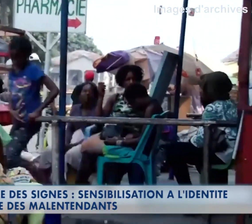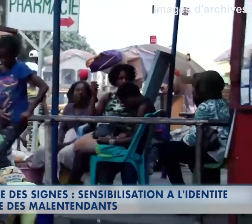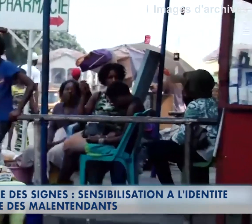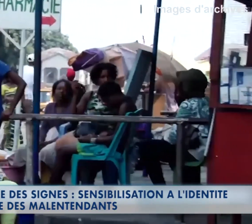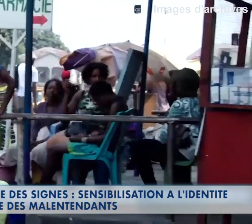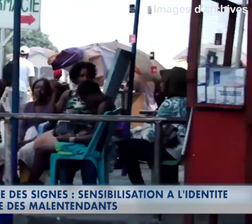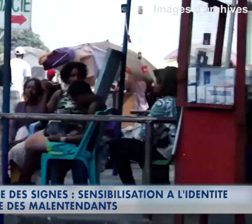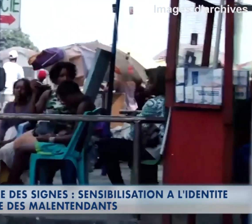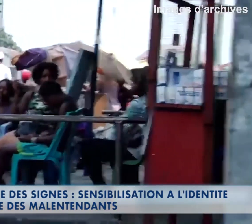trouver satisfaction.